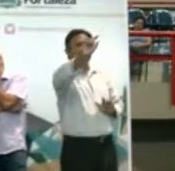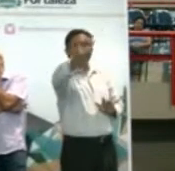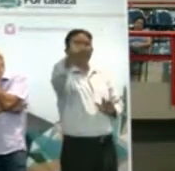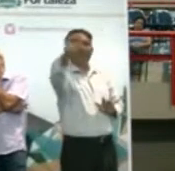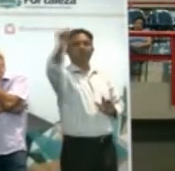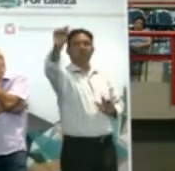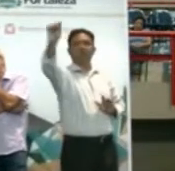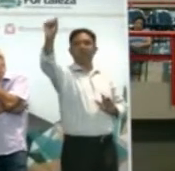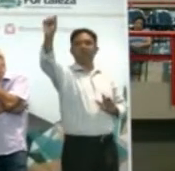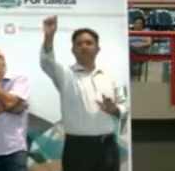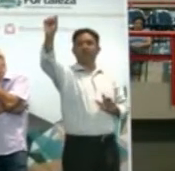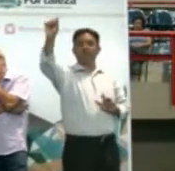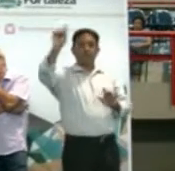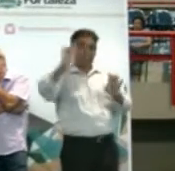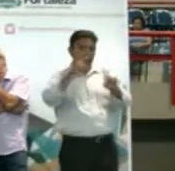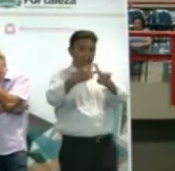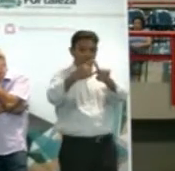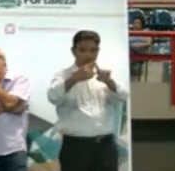embora,